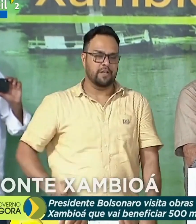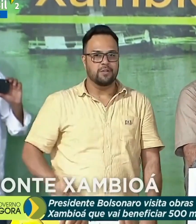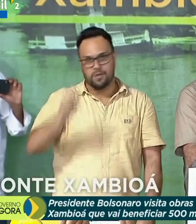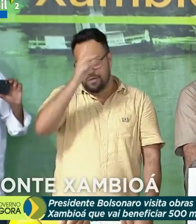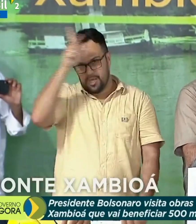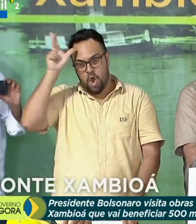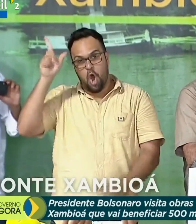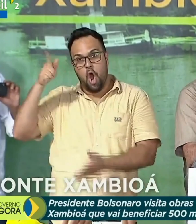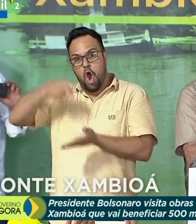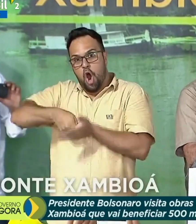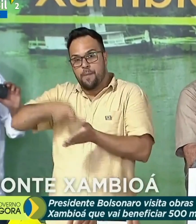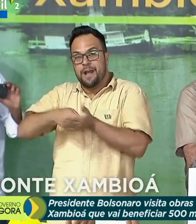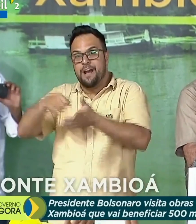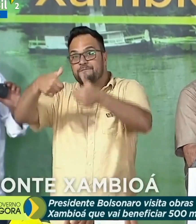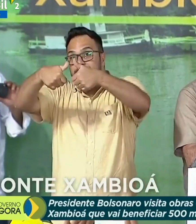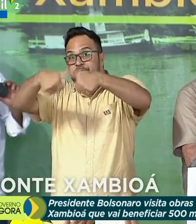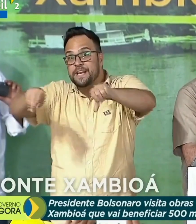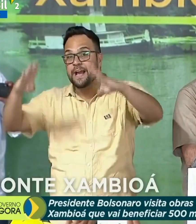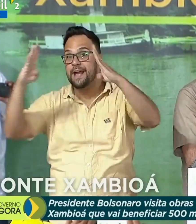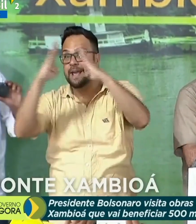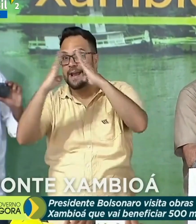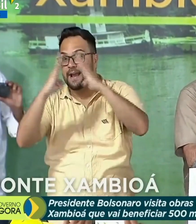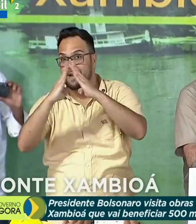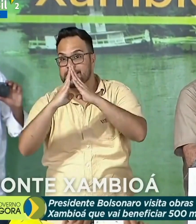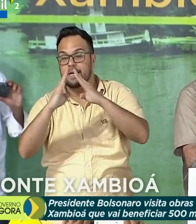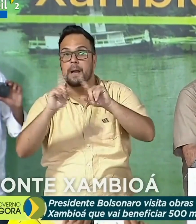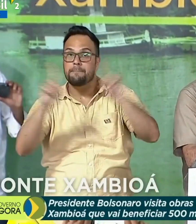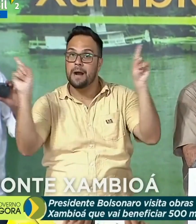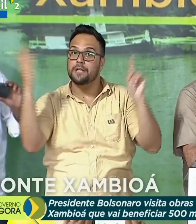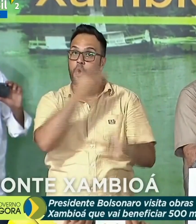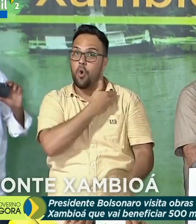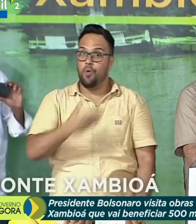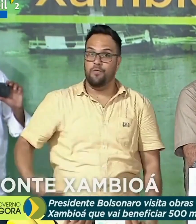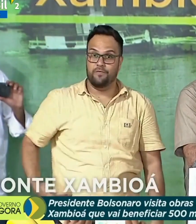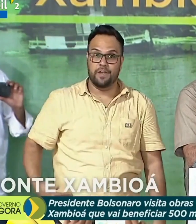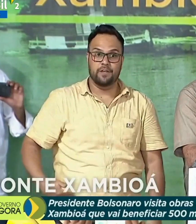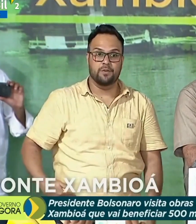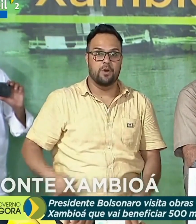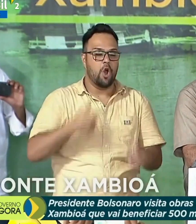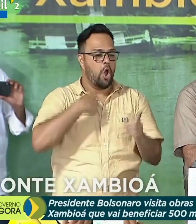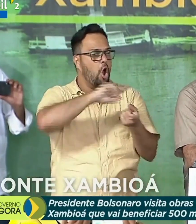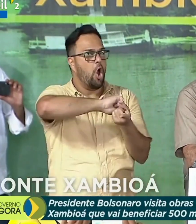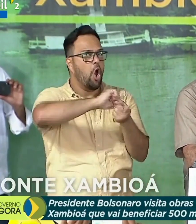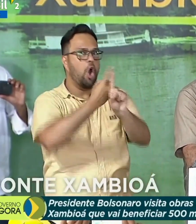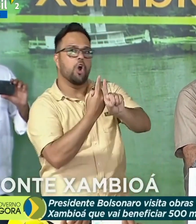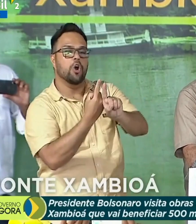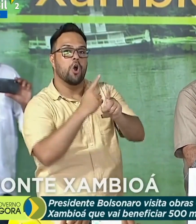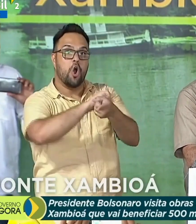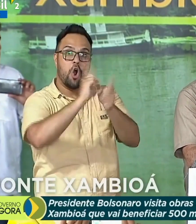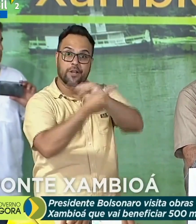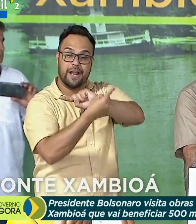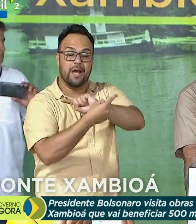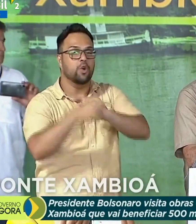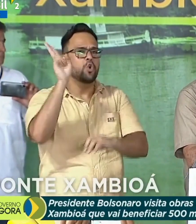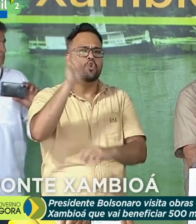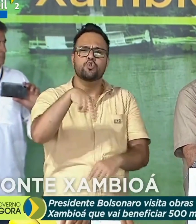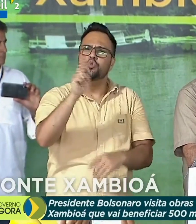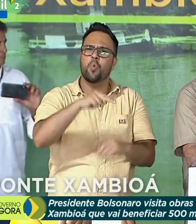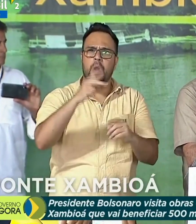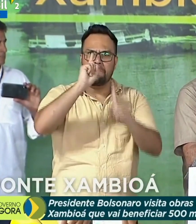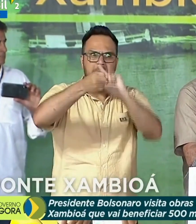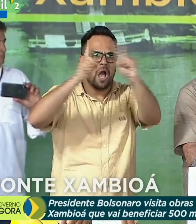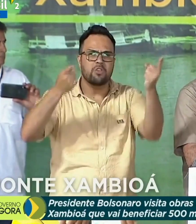que obrigaram a vocês a ficar em casa, o governo, pelo contrário, nunca